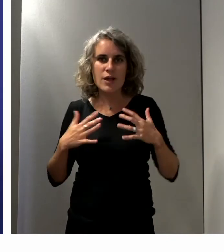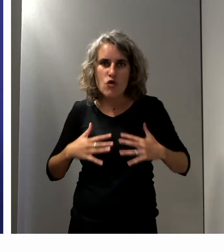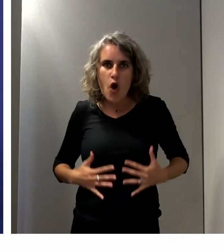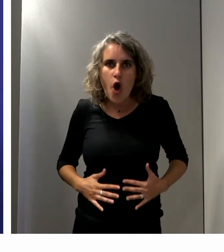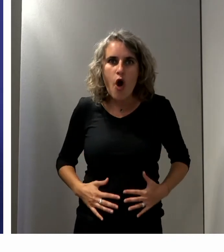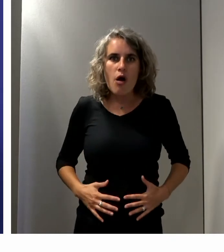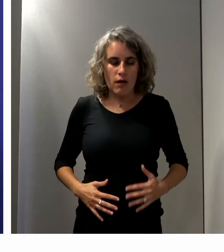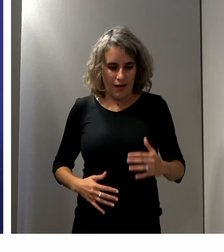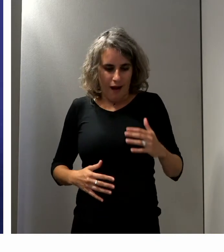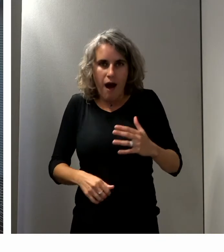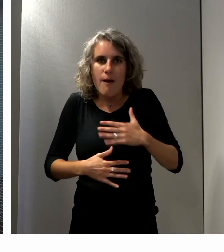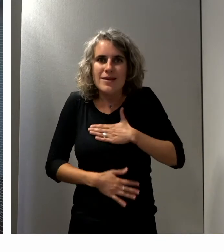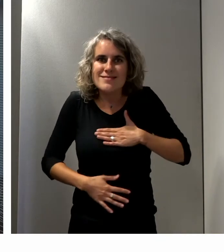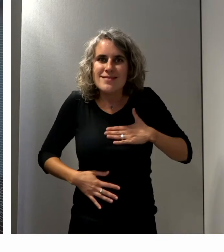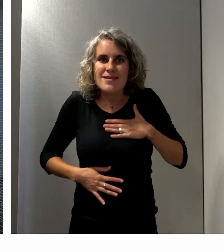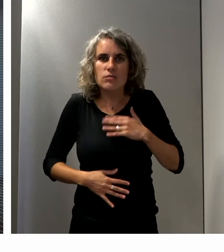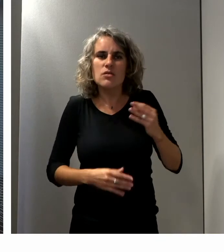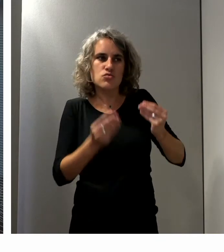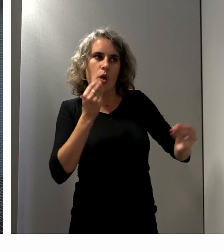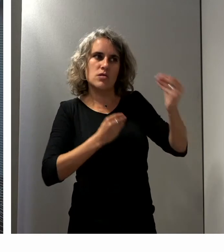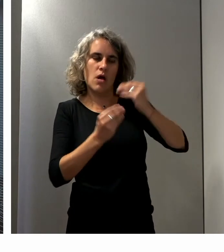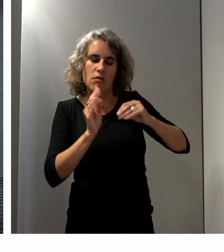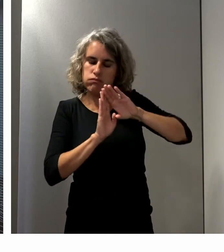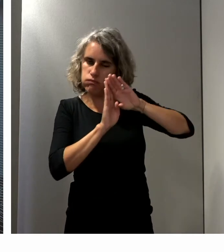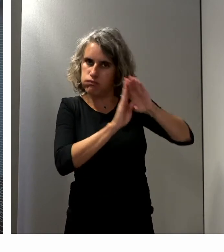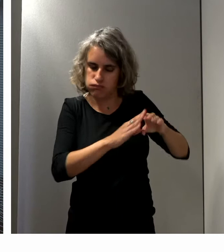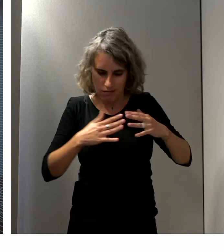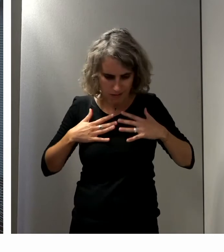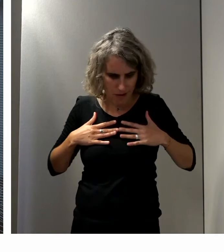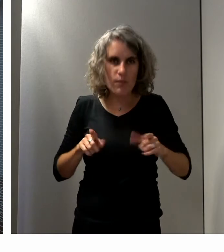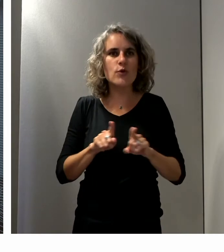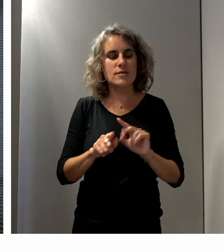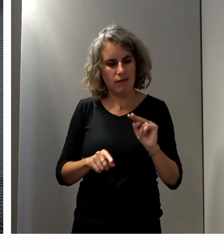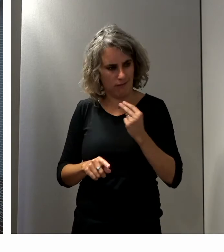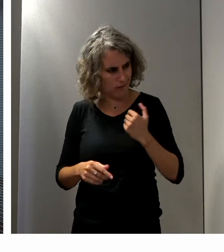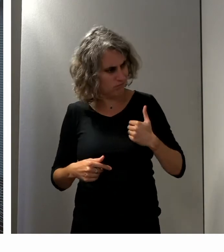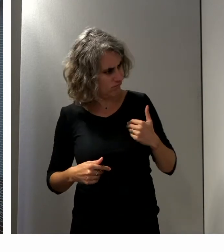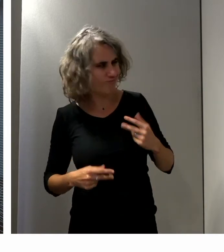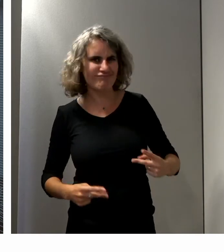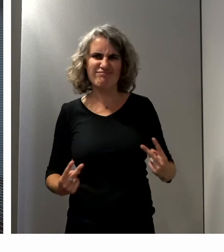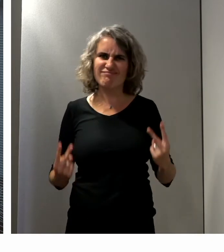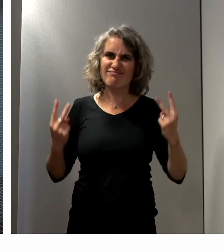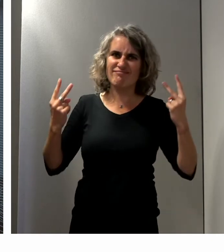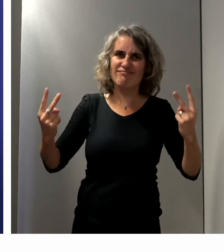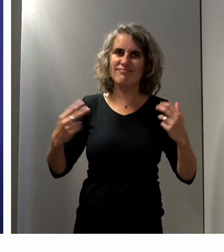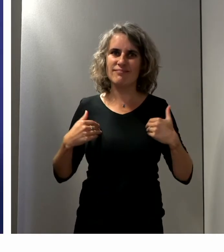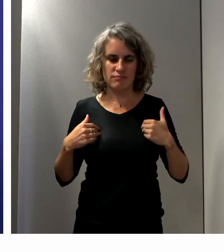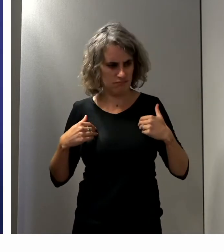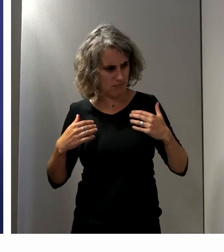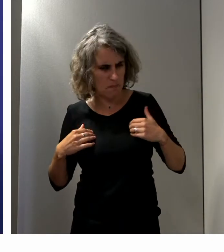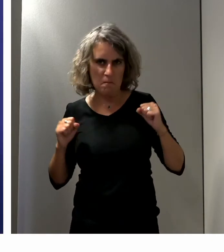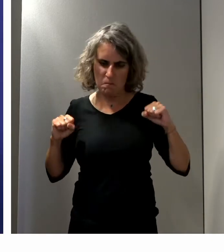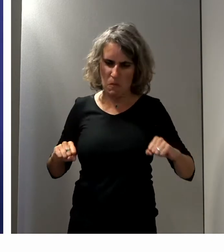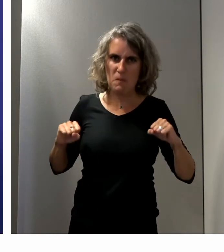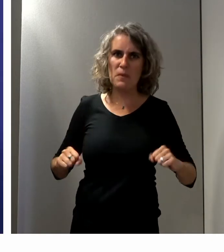corps autrement que comme un objet de soin, mais aussi de gagner l'estime de soi et l'estime de ses aptitudes